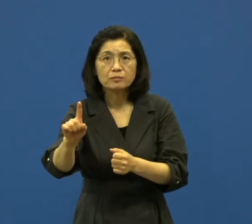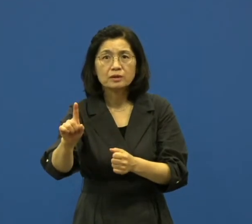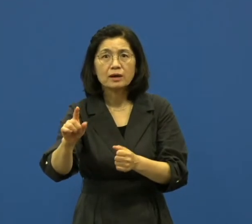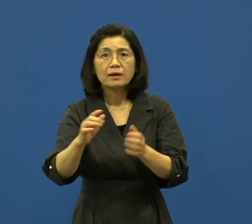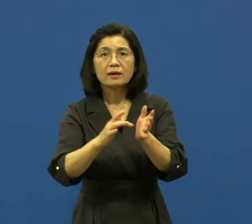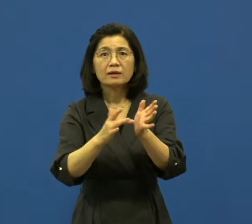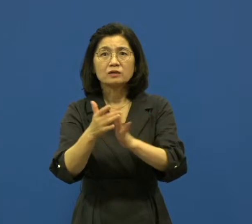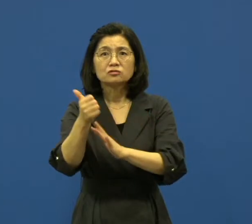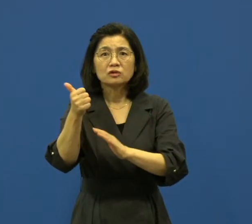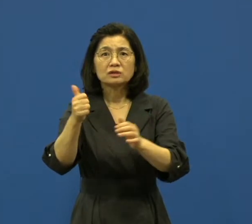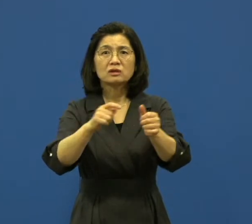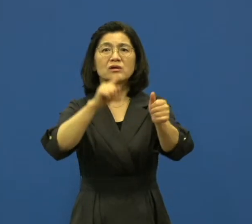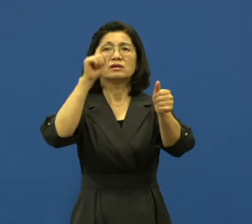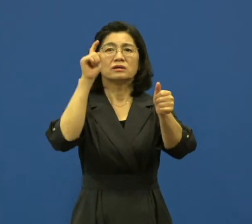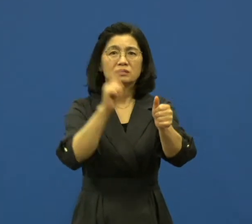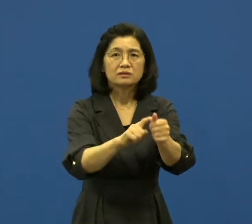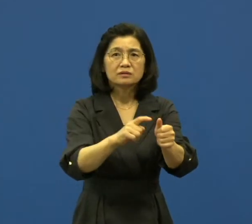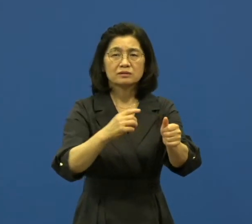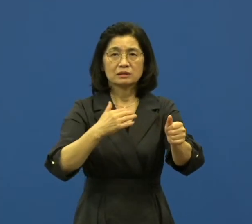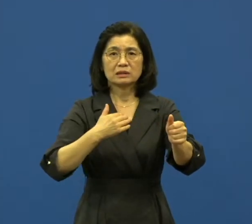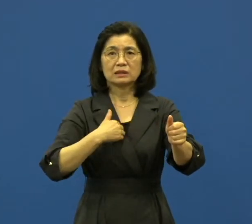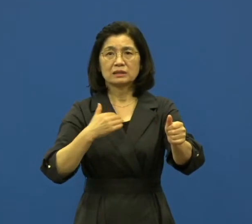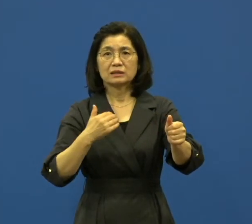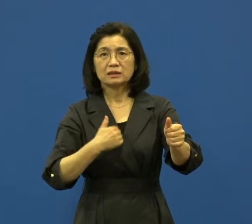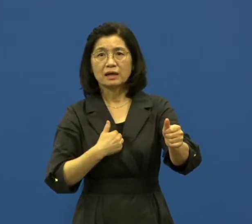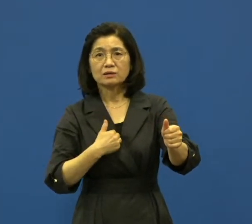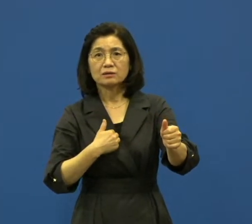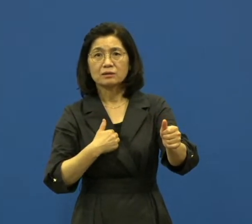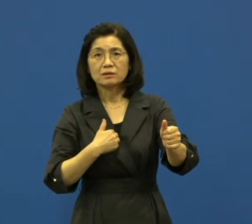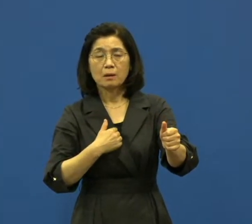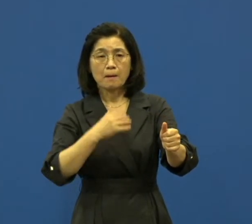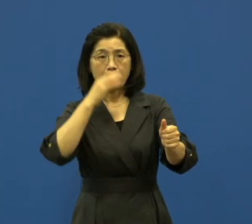이르시되 너는 나를 본고로 믿느냐?